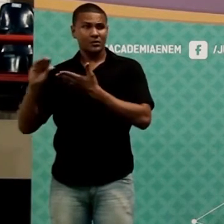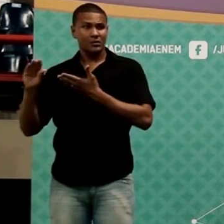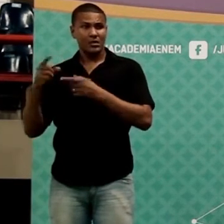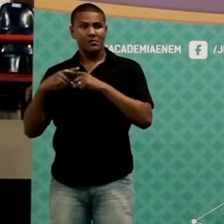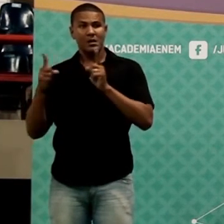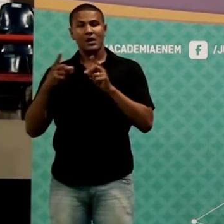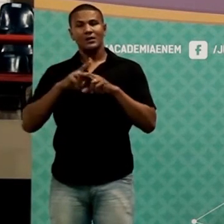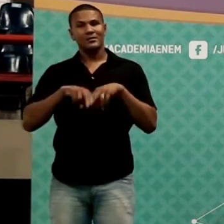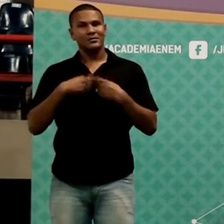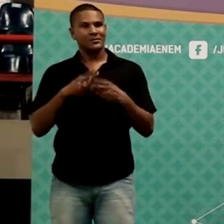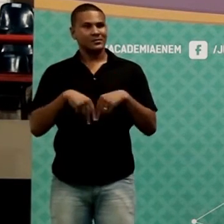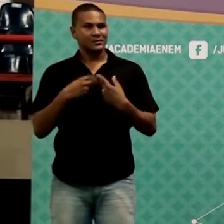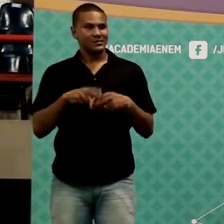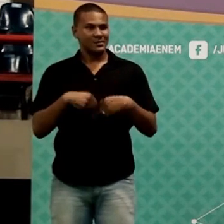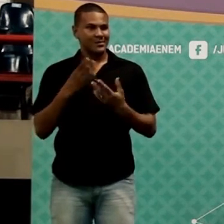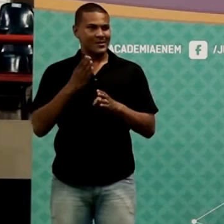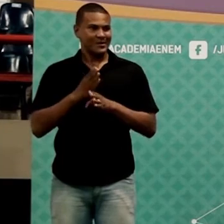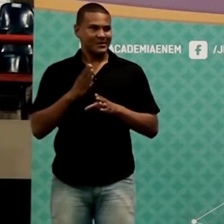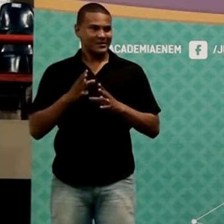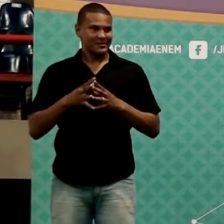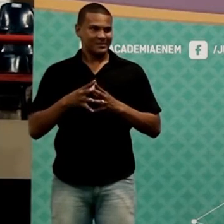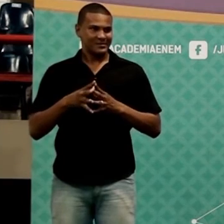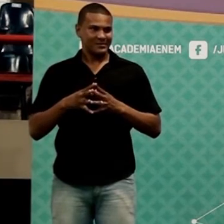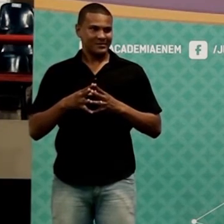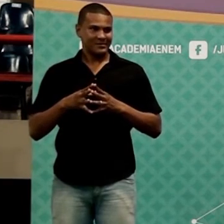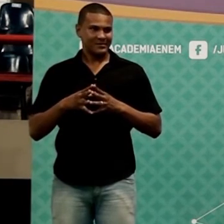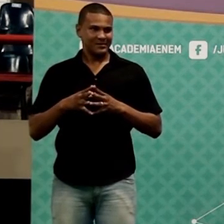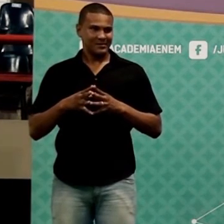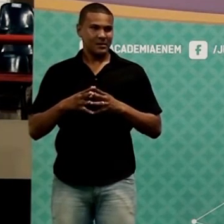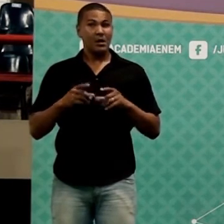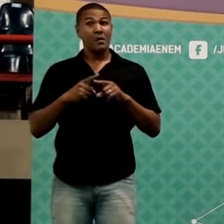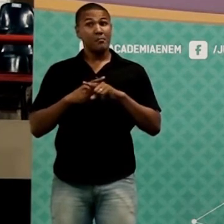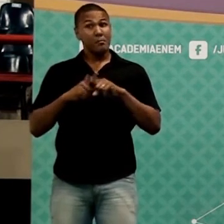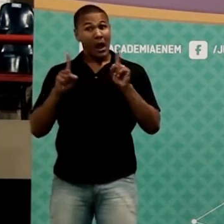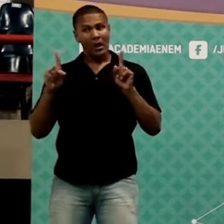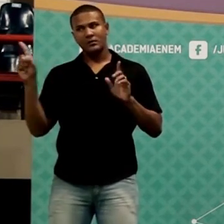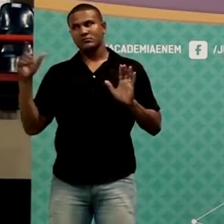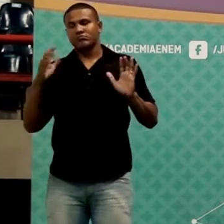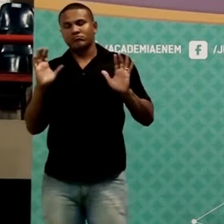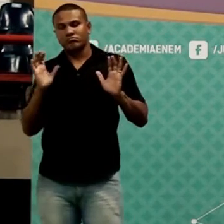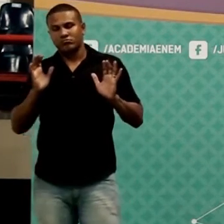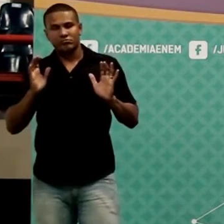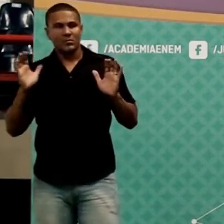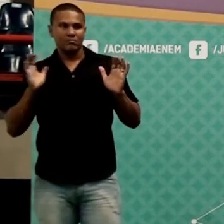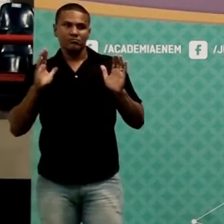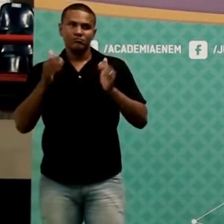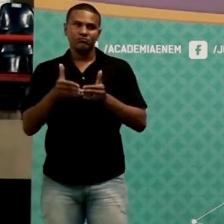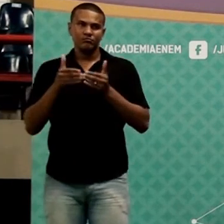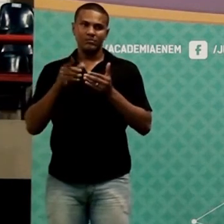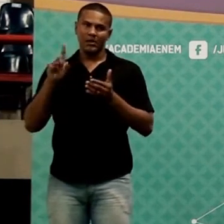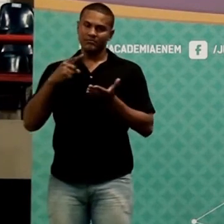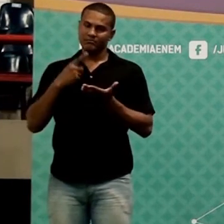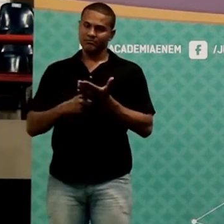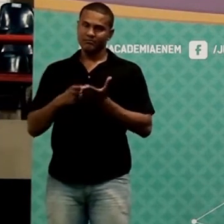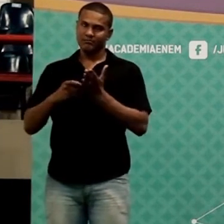atrito, tá certo? Mas como é da nobreza, eles chamavam de acordo político.